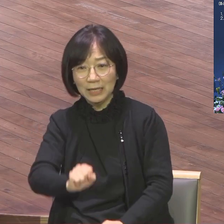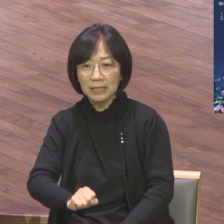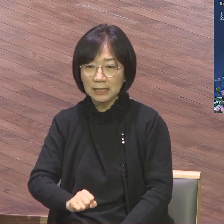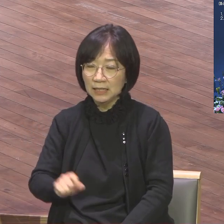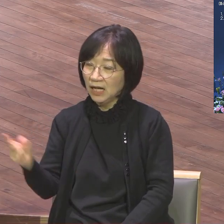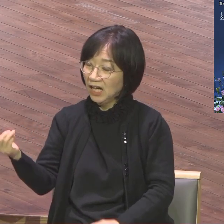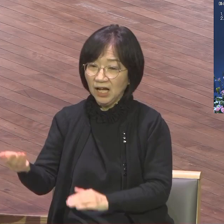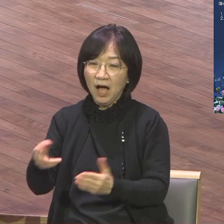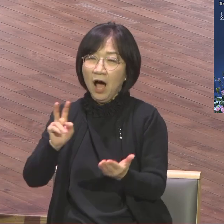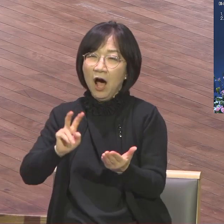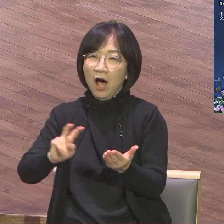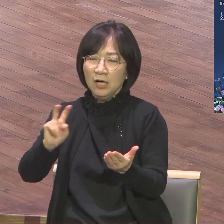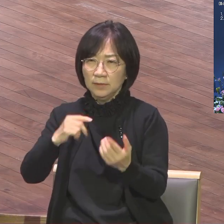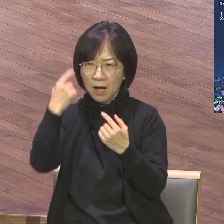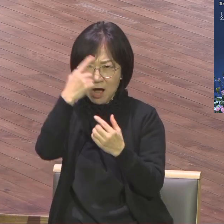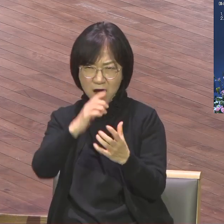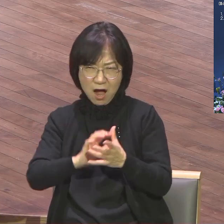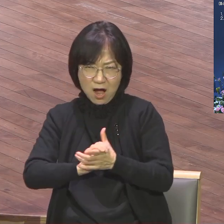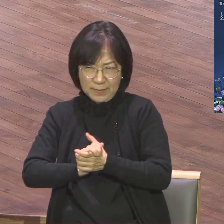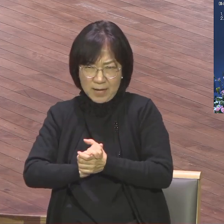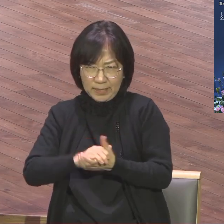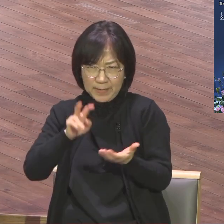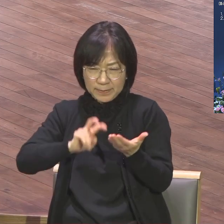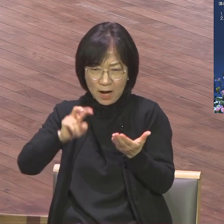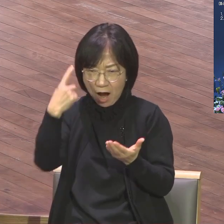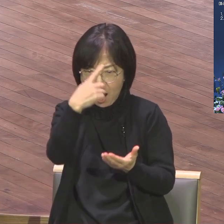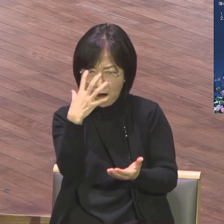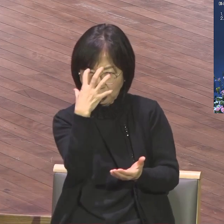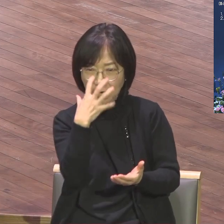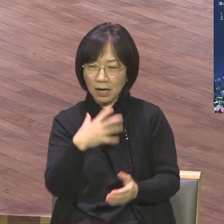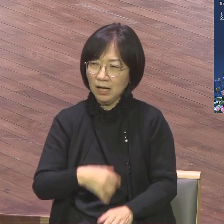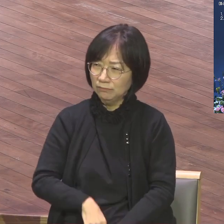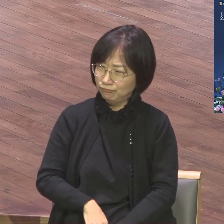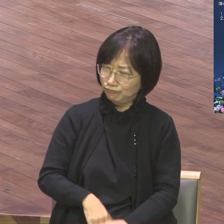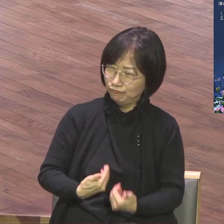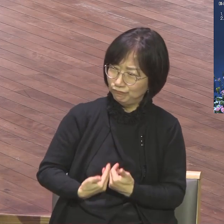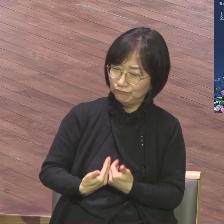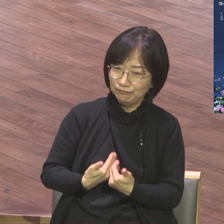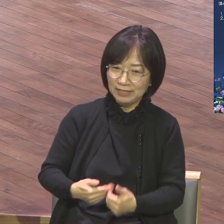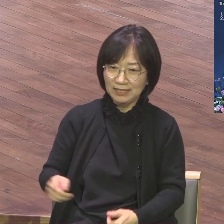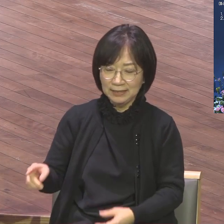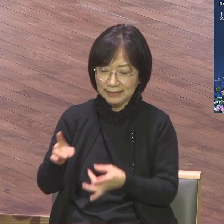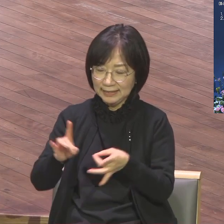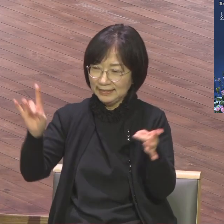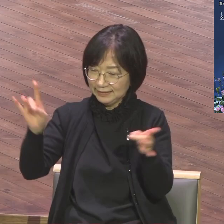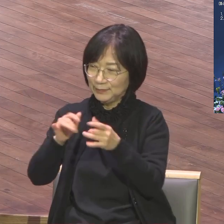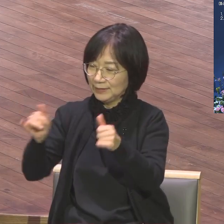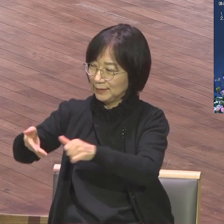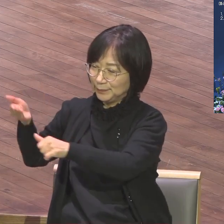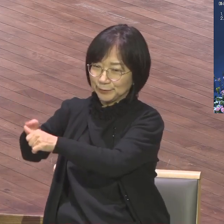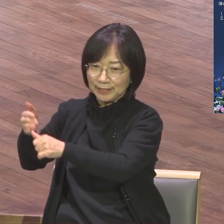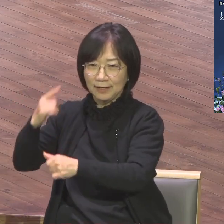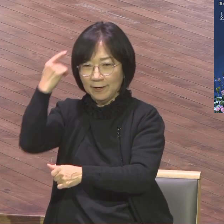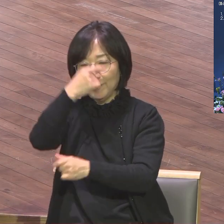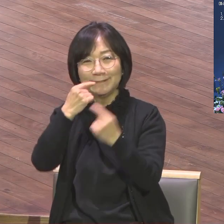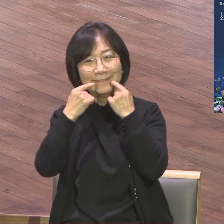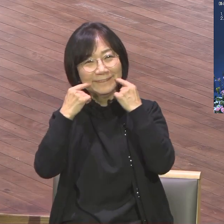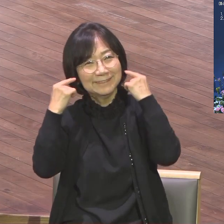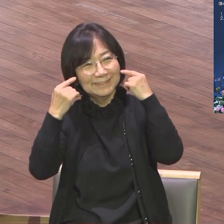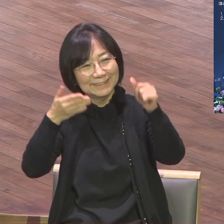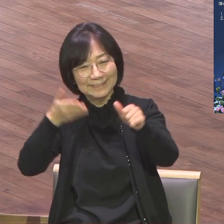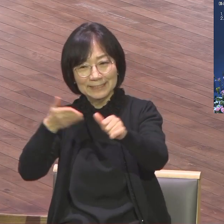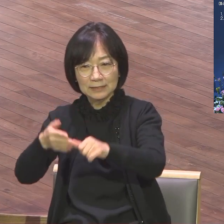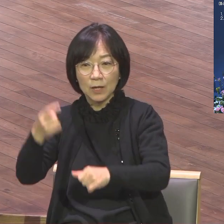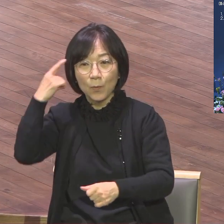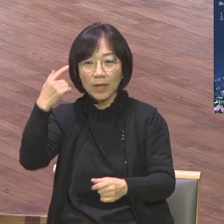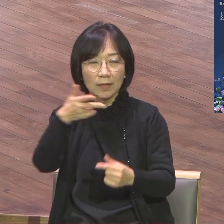사고 좀 걱정하고 헐헐 그게 무슨 어울리냐 말이요. 진짜 좀 사정 관리 화면